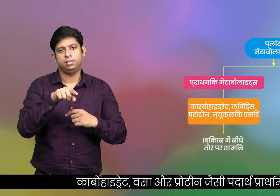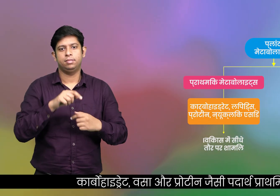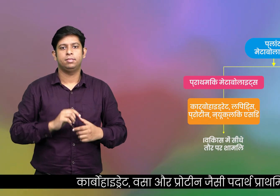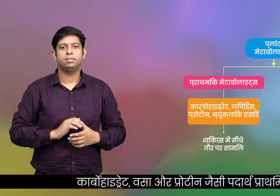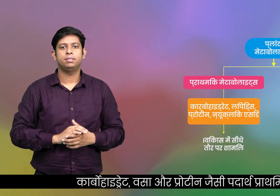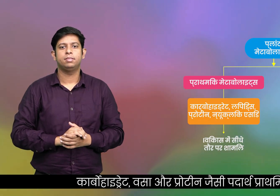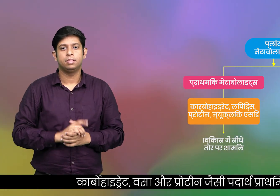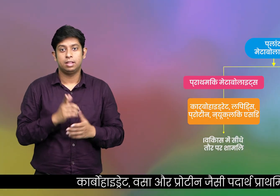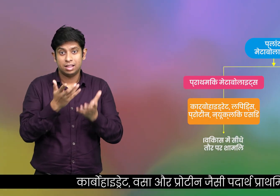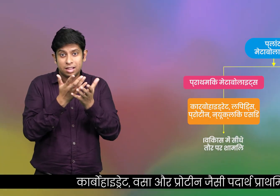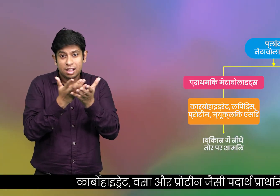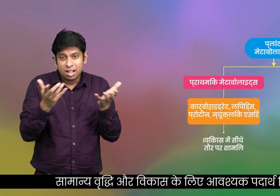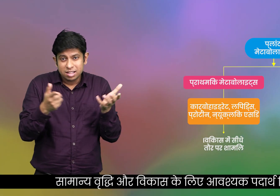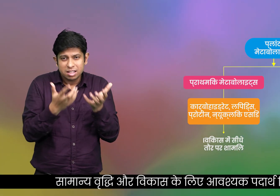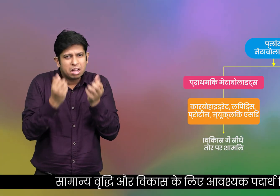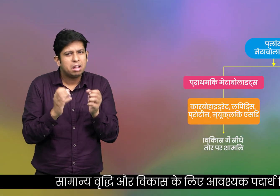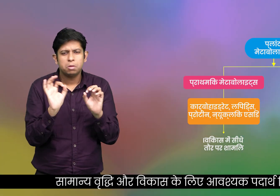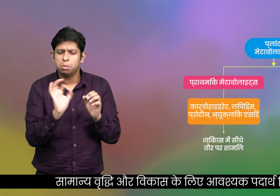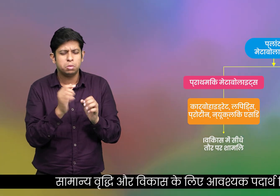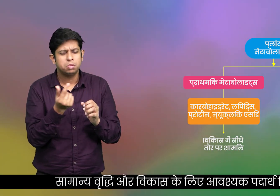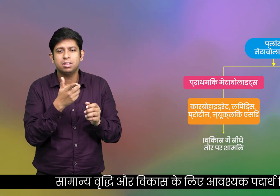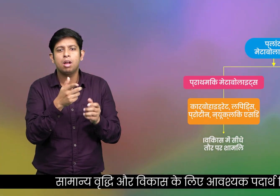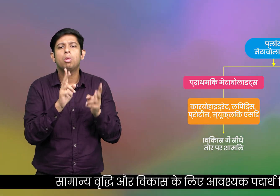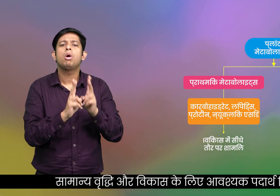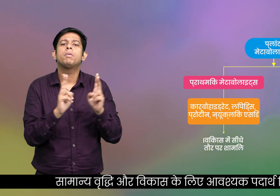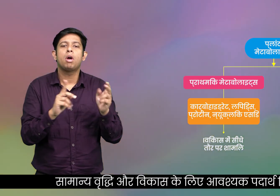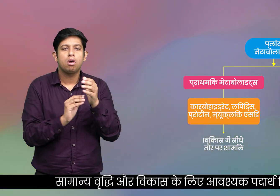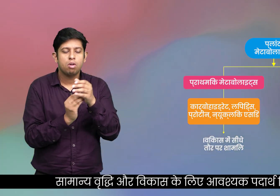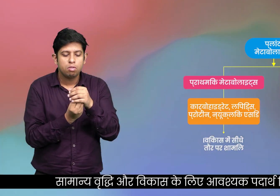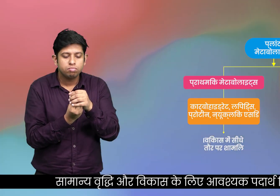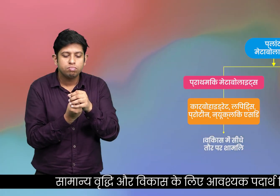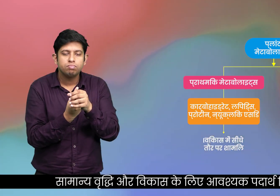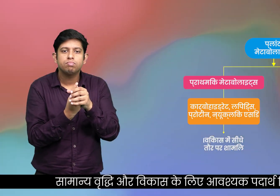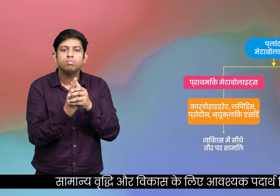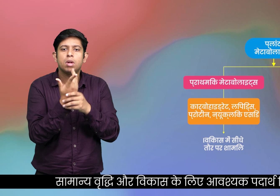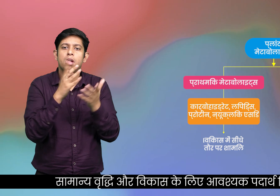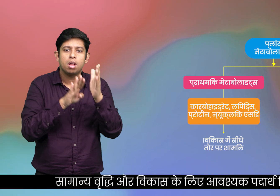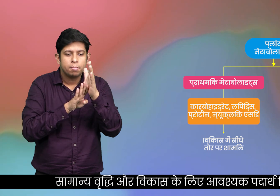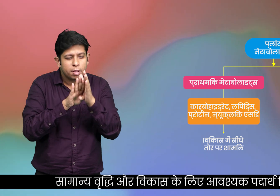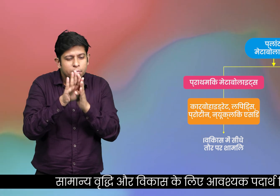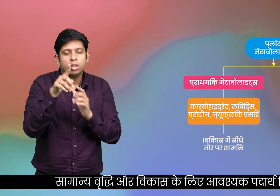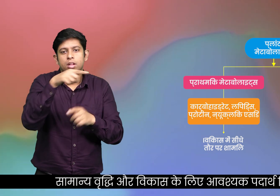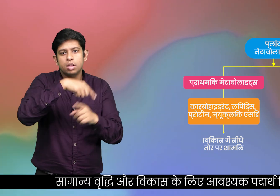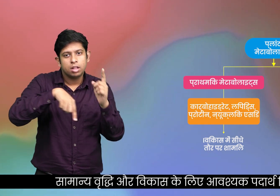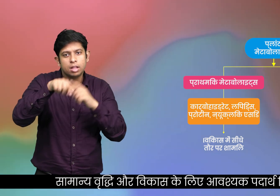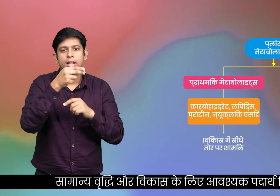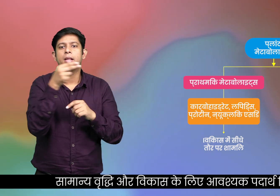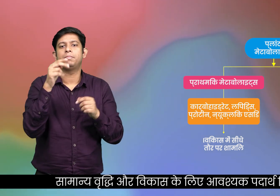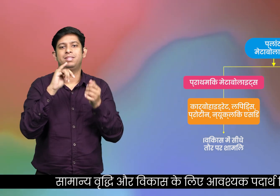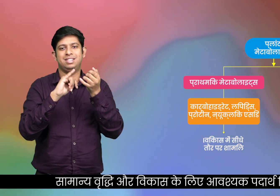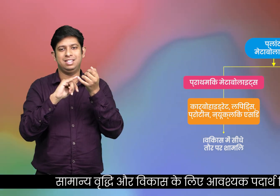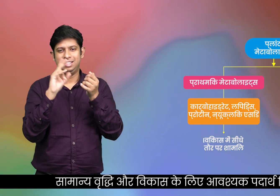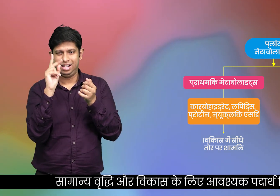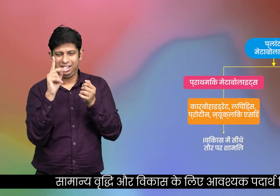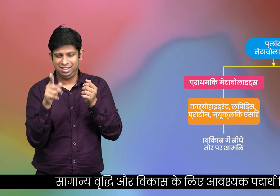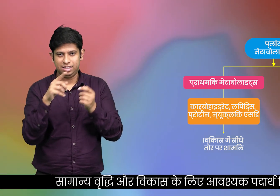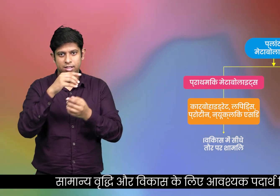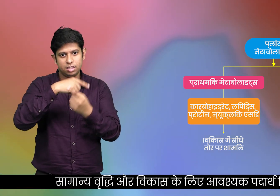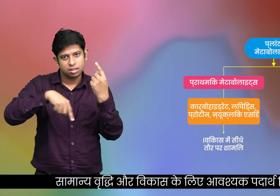है। सामान्य वृद्धि और विकास के लिए आवश्यक पदार्थ द्वितीयक चयापचयी